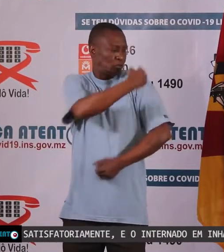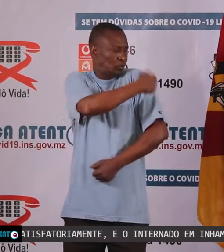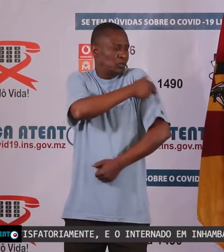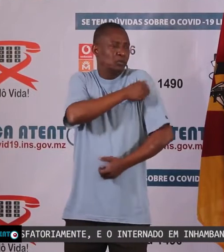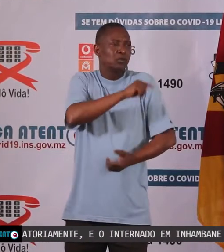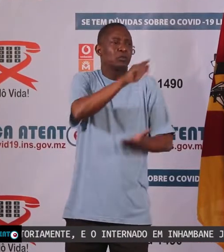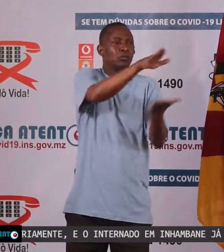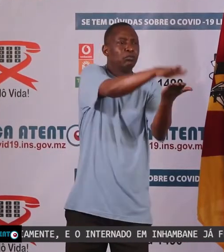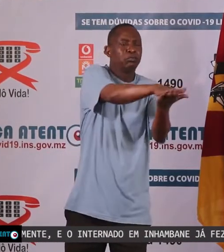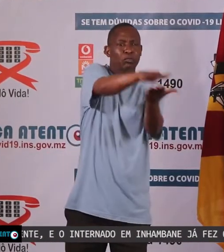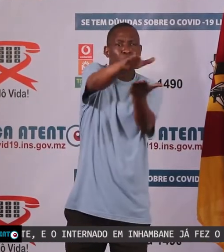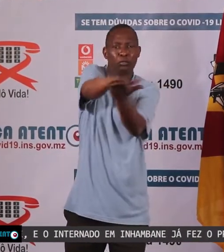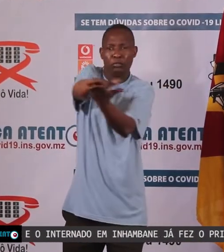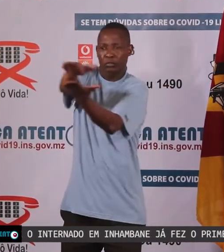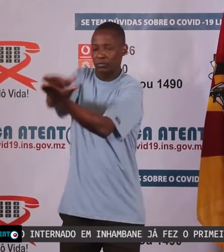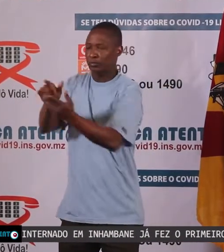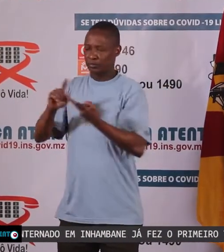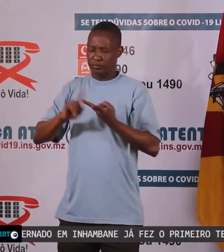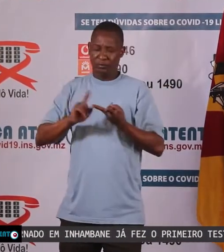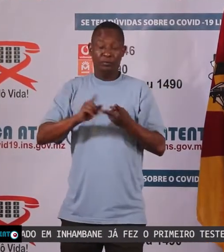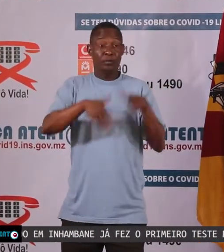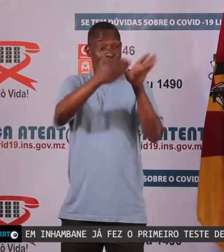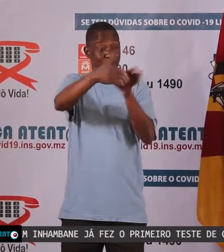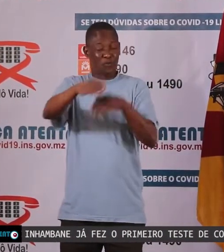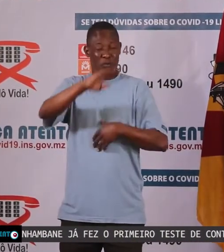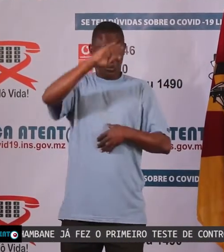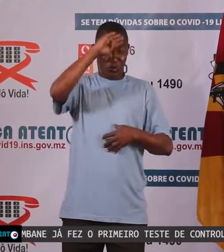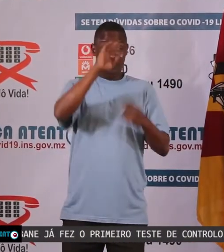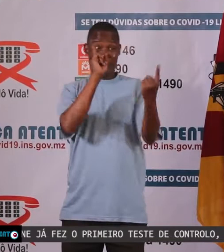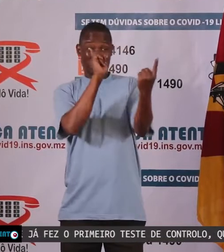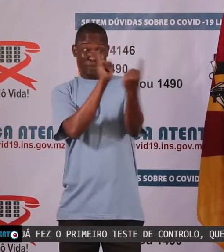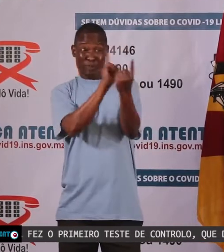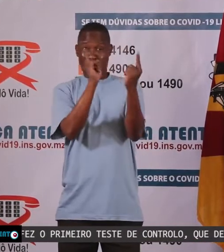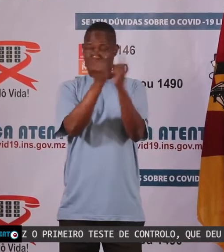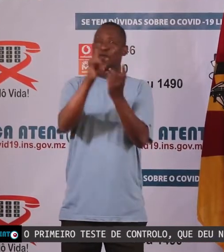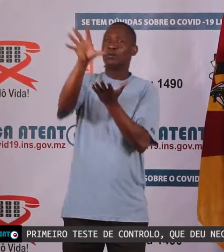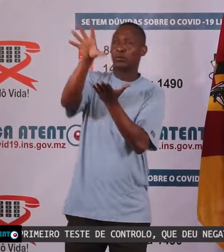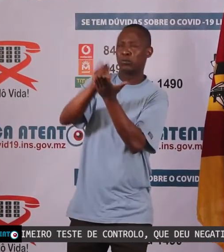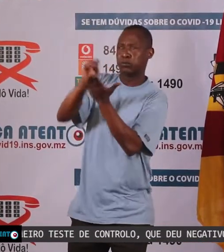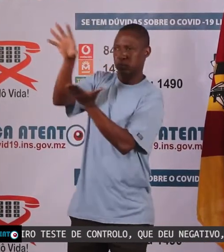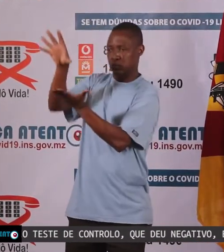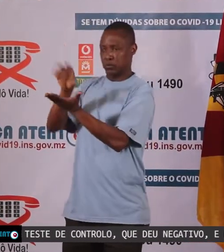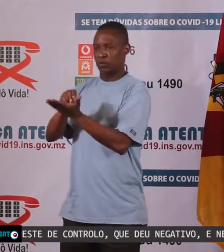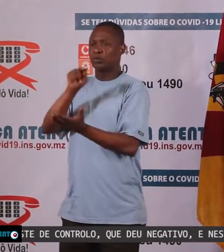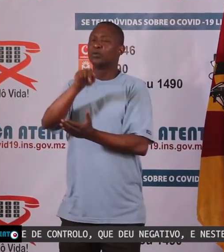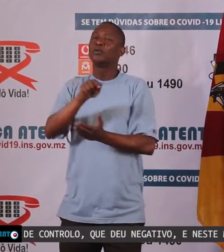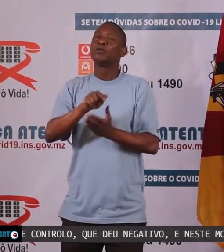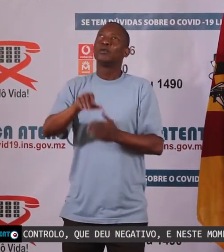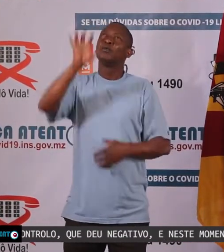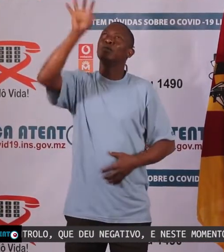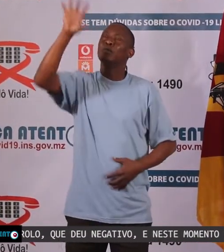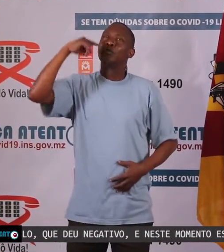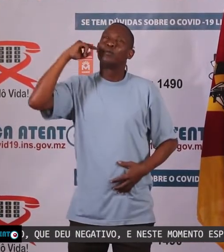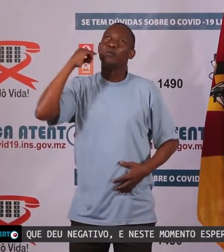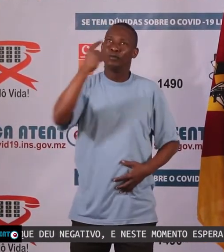do rastreio dos contactos. Em termos de proveniência, temos que 14 amostras são da província de Cabo